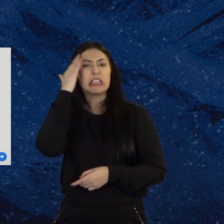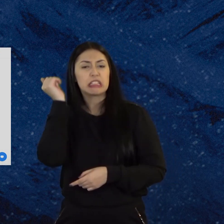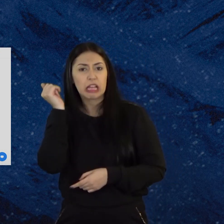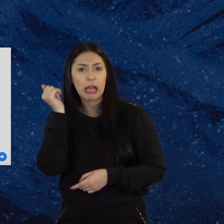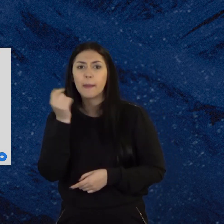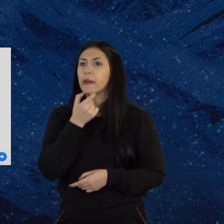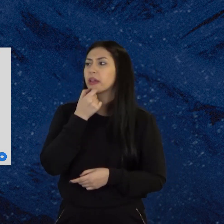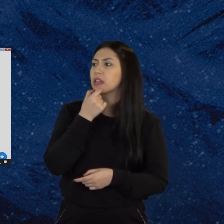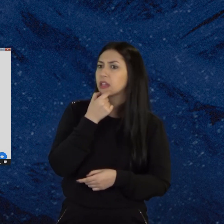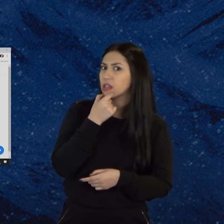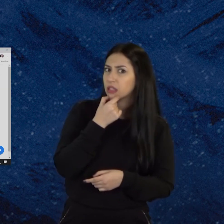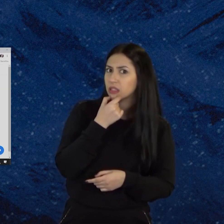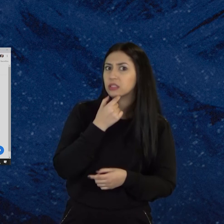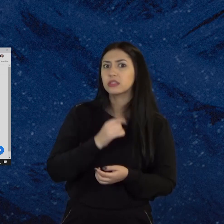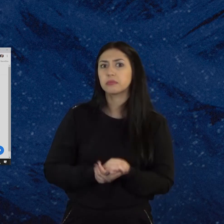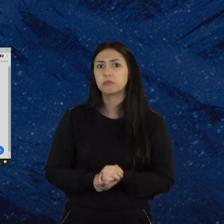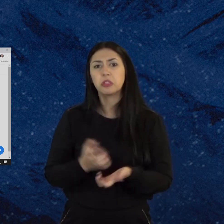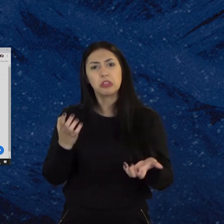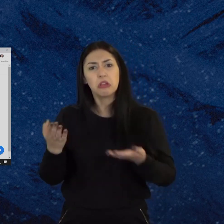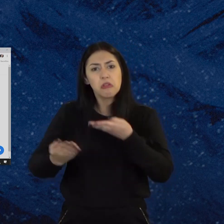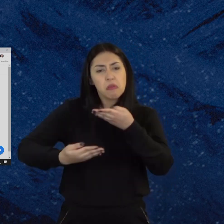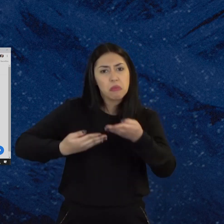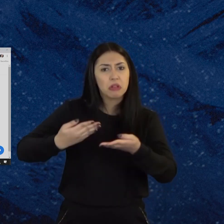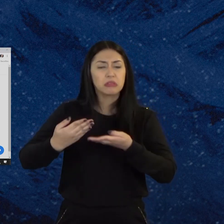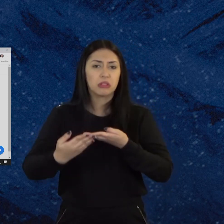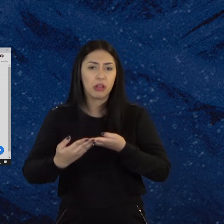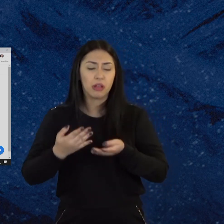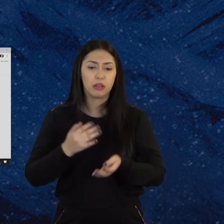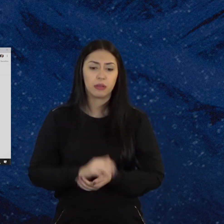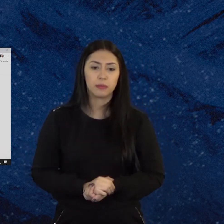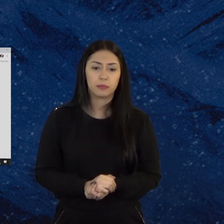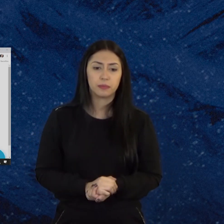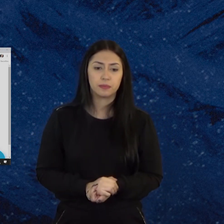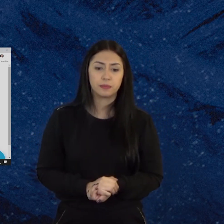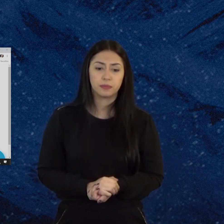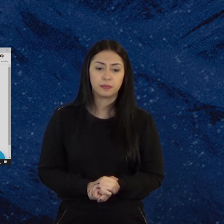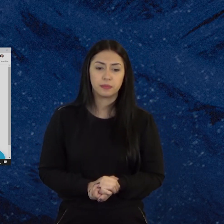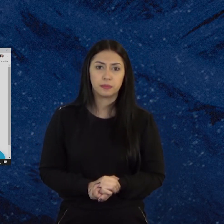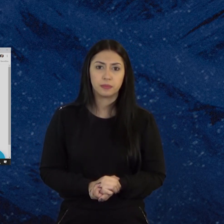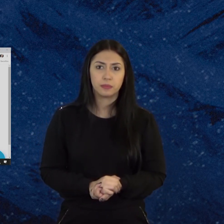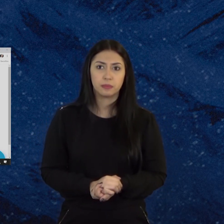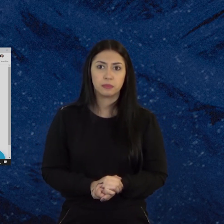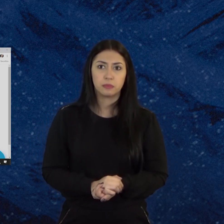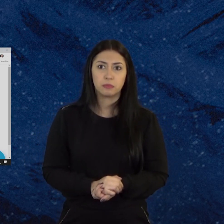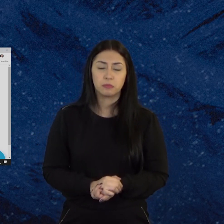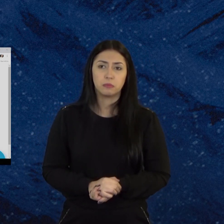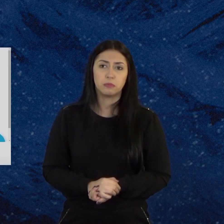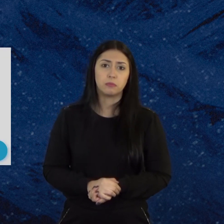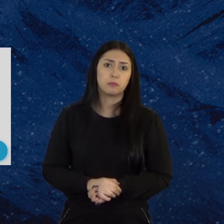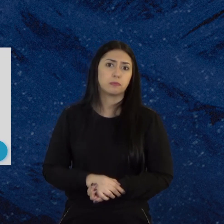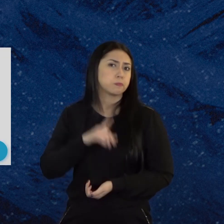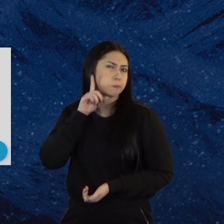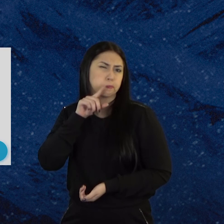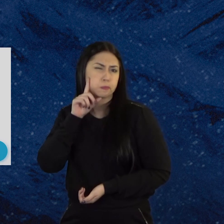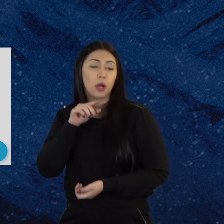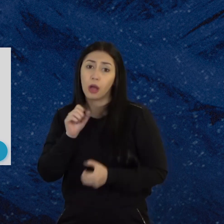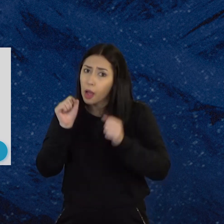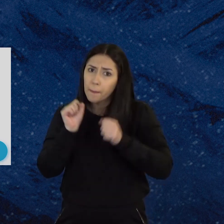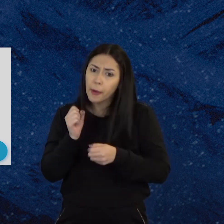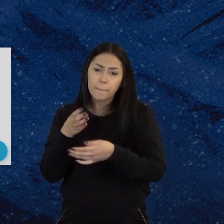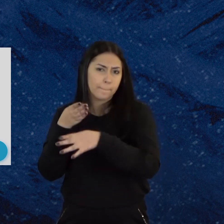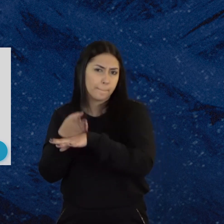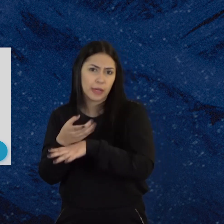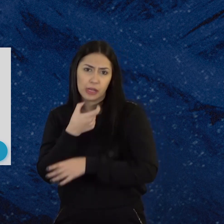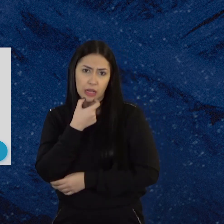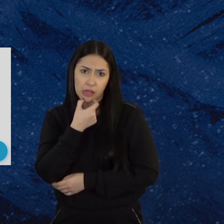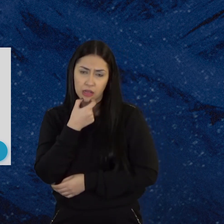você é brasileiro, fala inglês, e quer compartilhar com os irmãos, né, americanos, ingleses, você pode entrar na sala inglês, sem